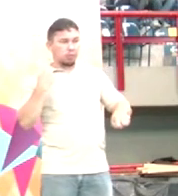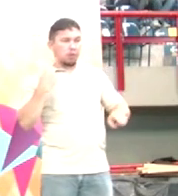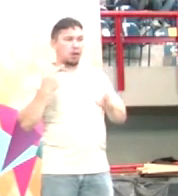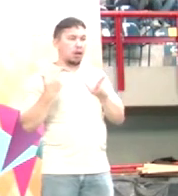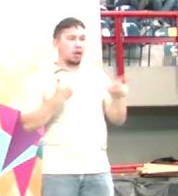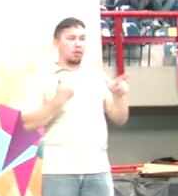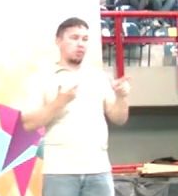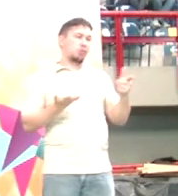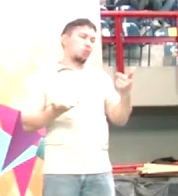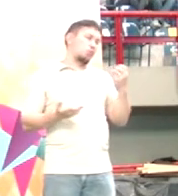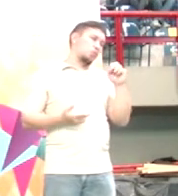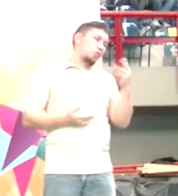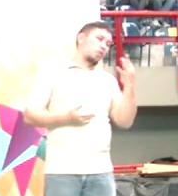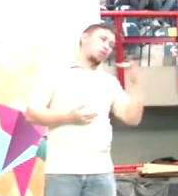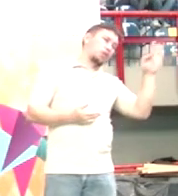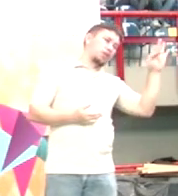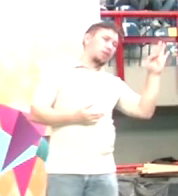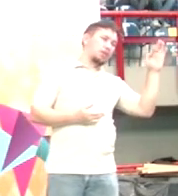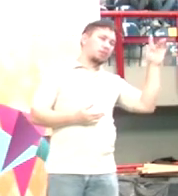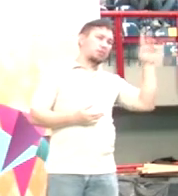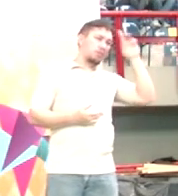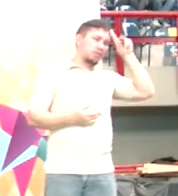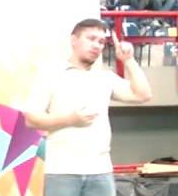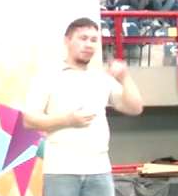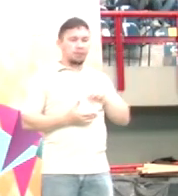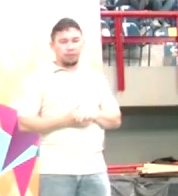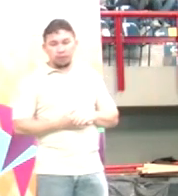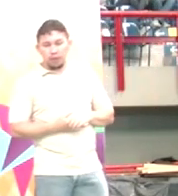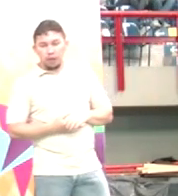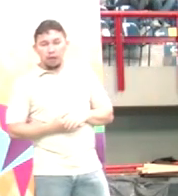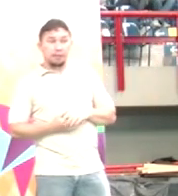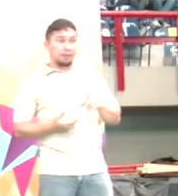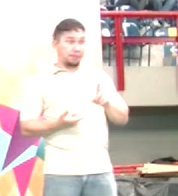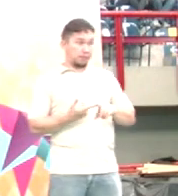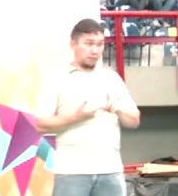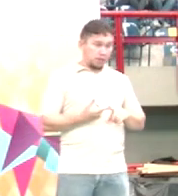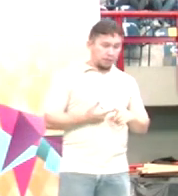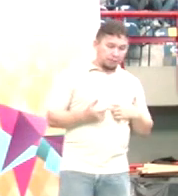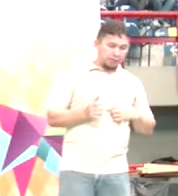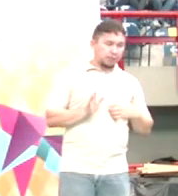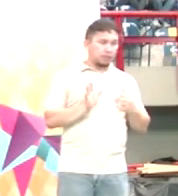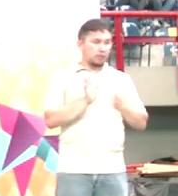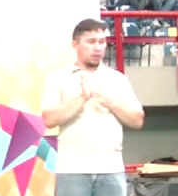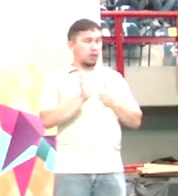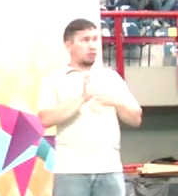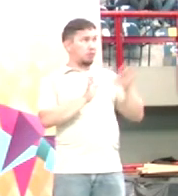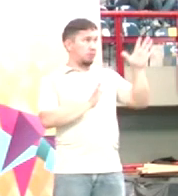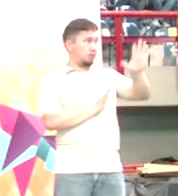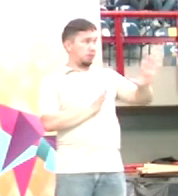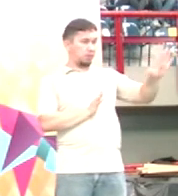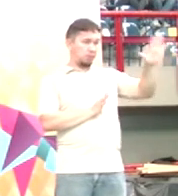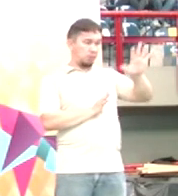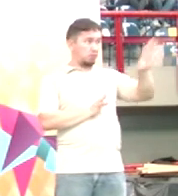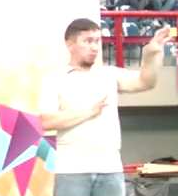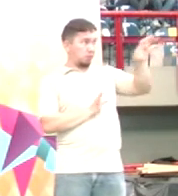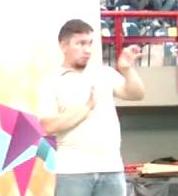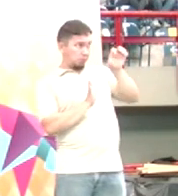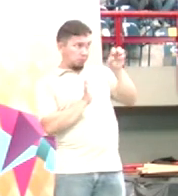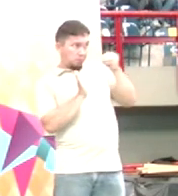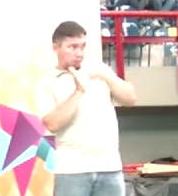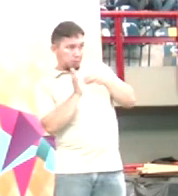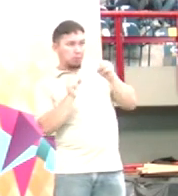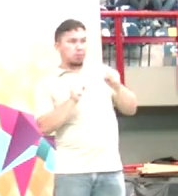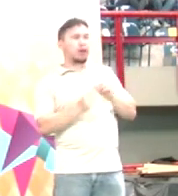erro é chamado galicismo ou francesismo. Posso usar os dados citados no texto de apoio?